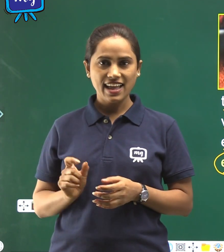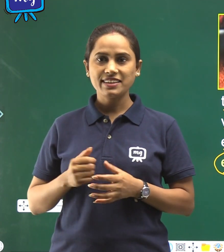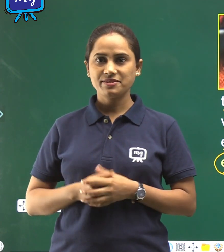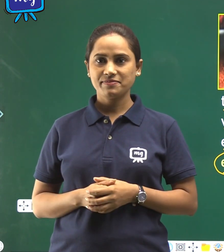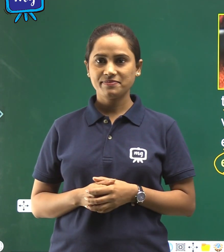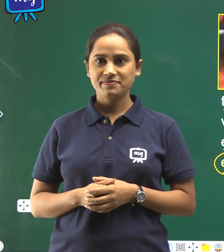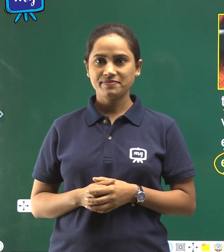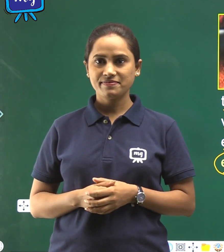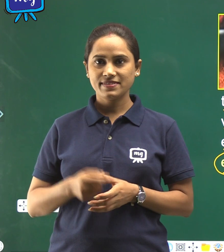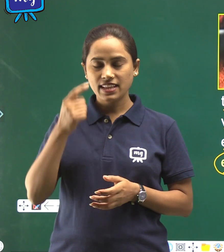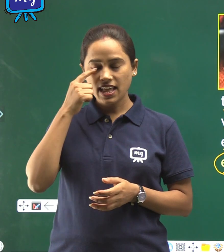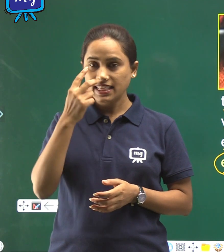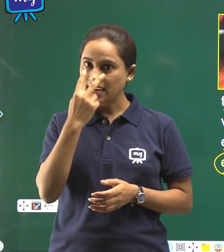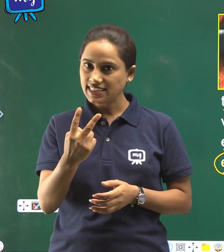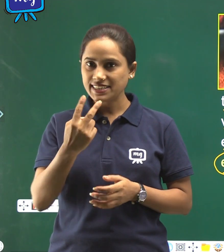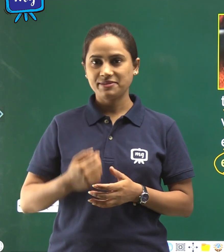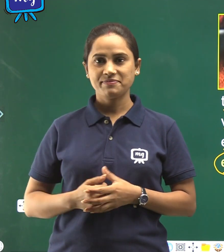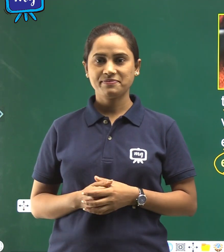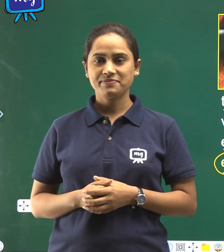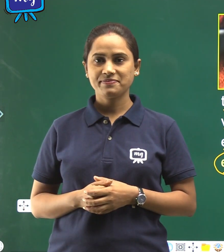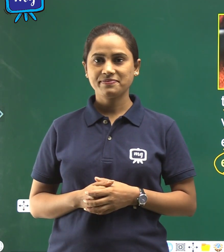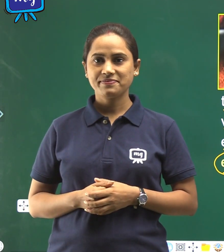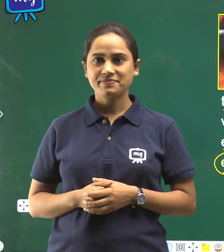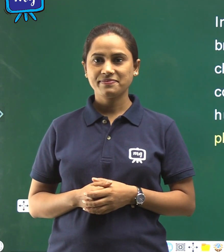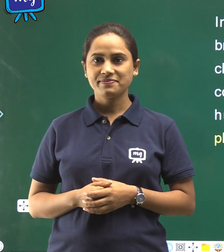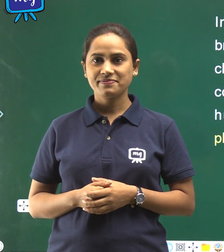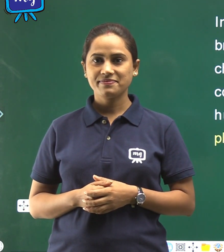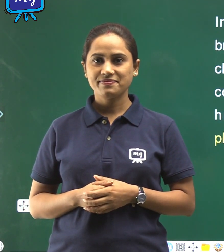आईसाइट, दृष्टि.